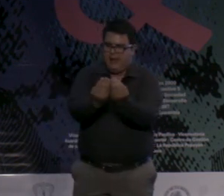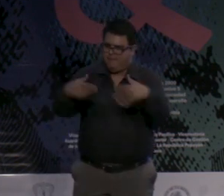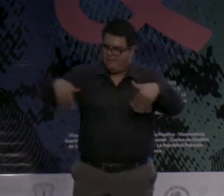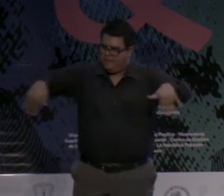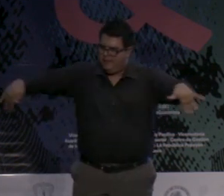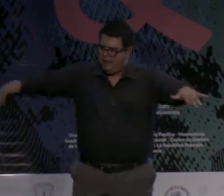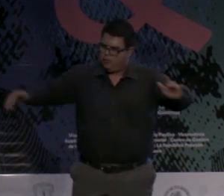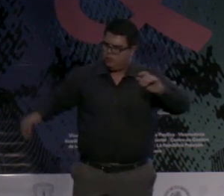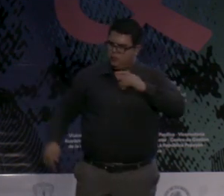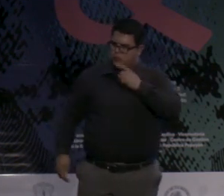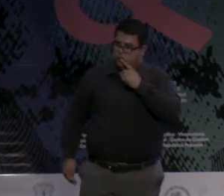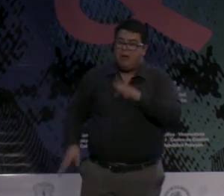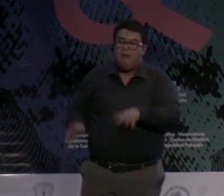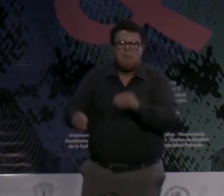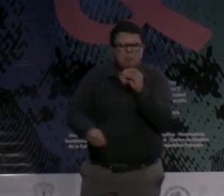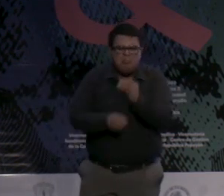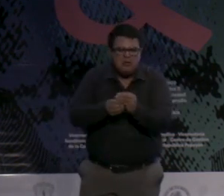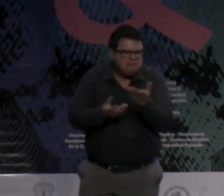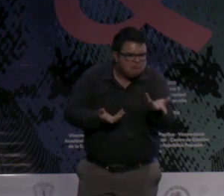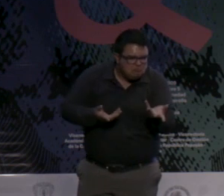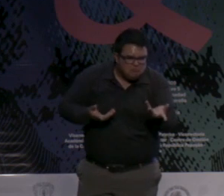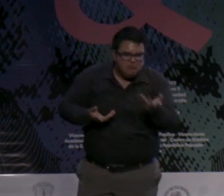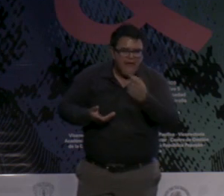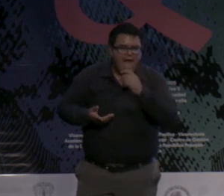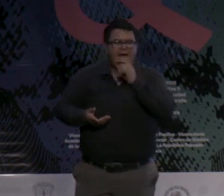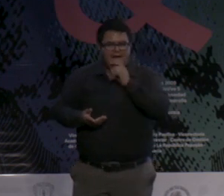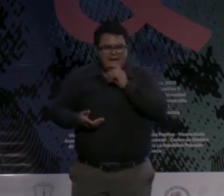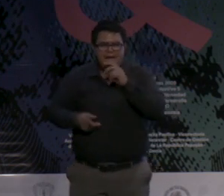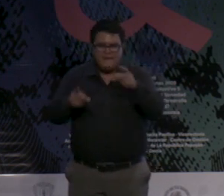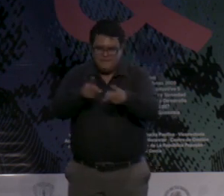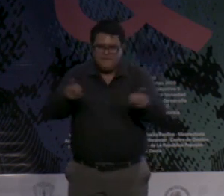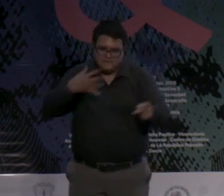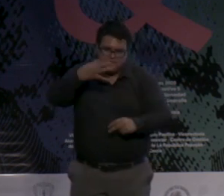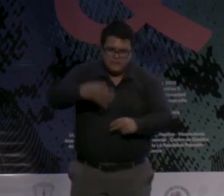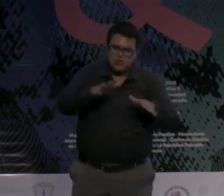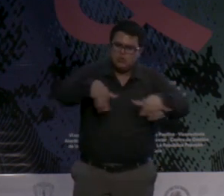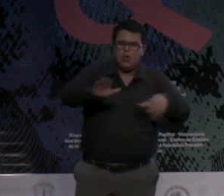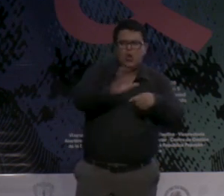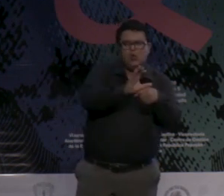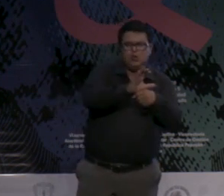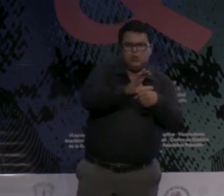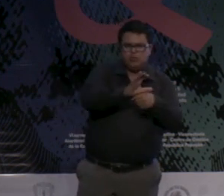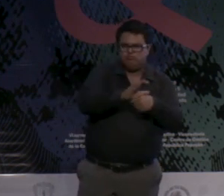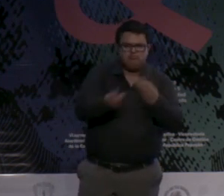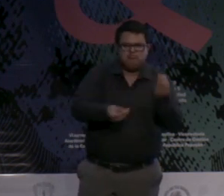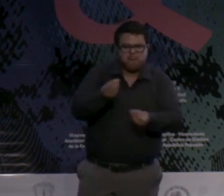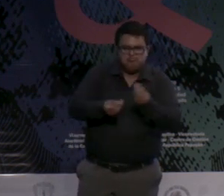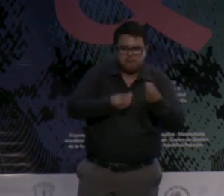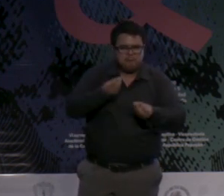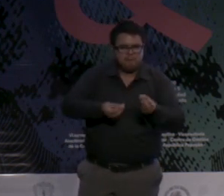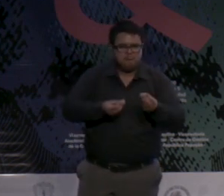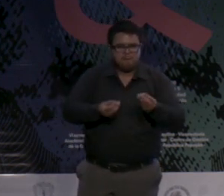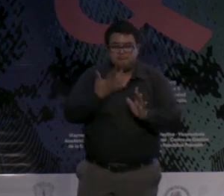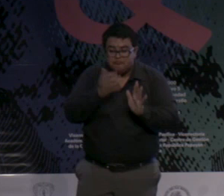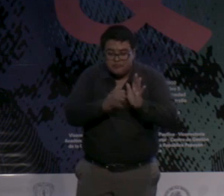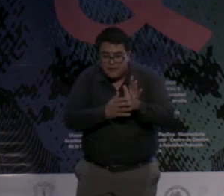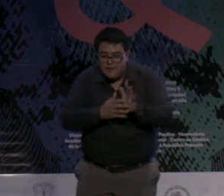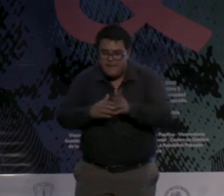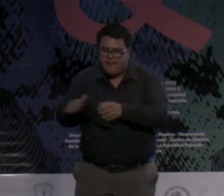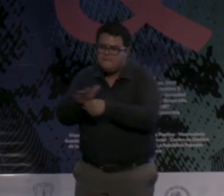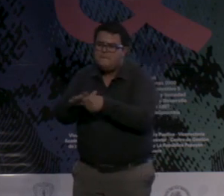ese rediseño se reubicó a muchas personas de la ciudad. Entre ellos se ubicaron los